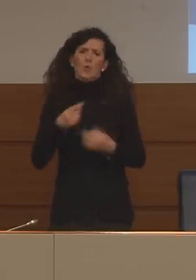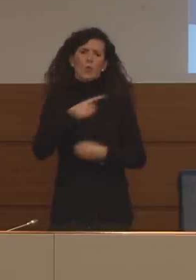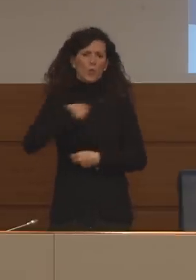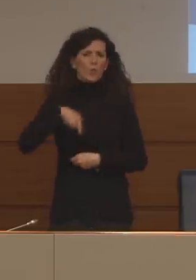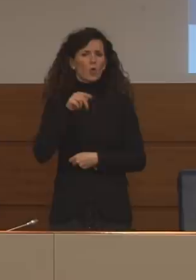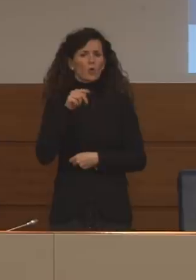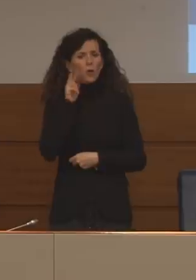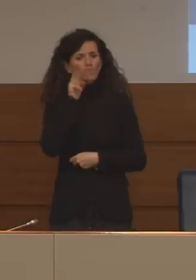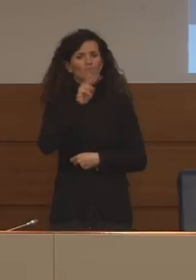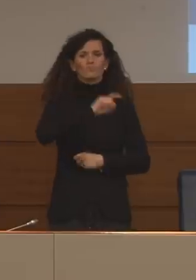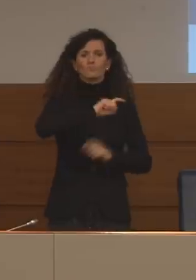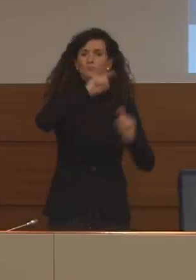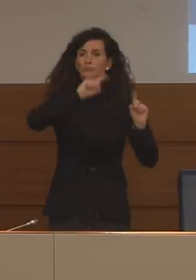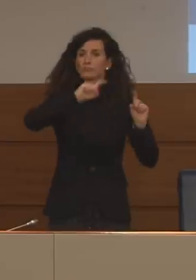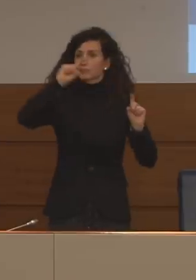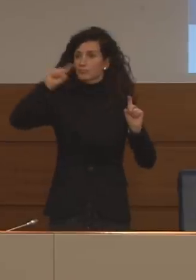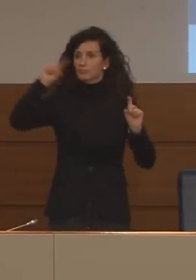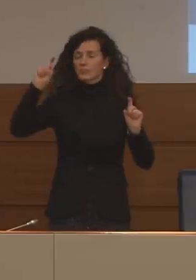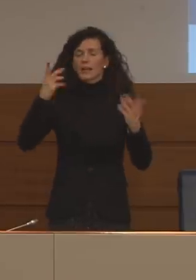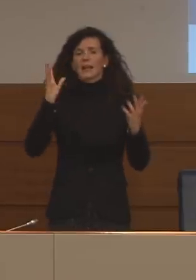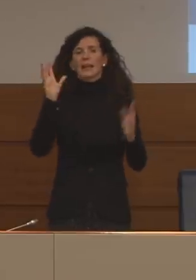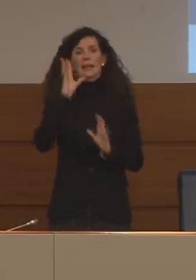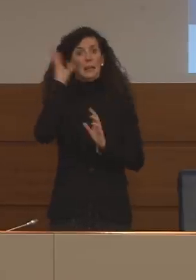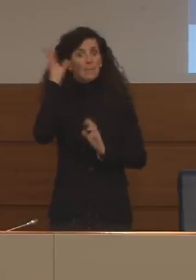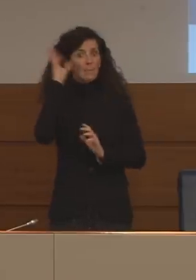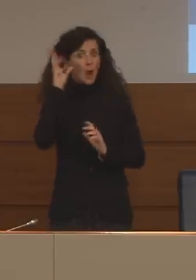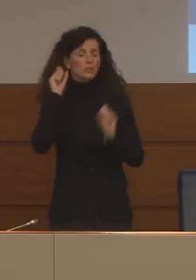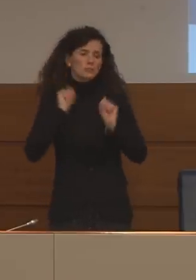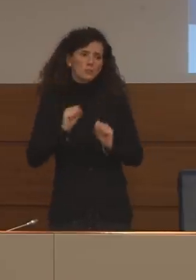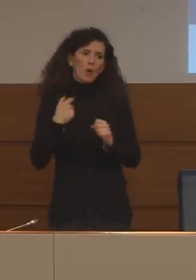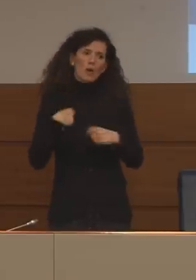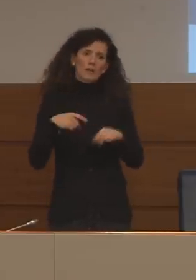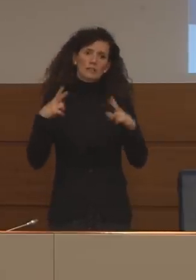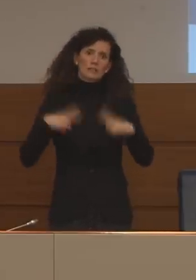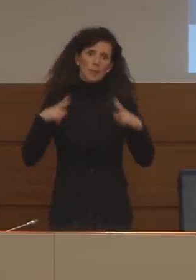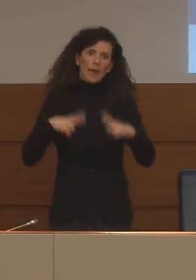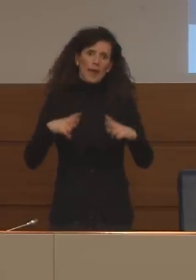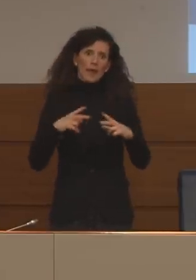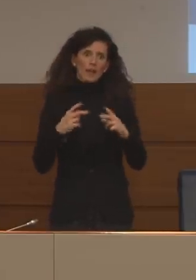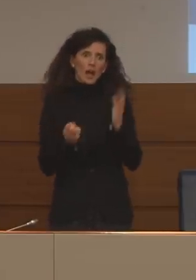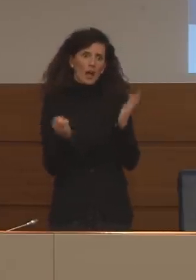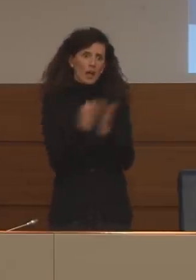un'ipotesi speriamo di essere smentiti dai fatti